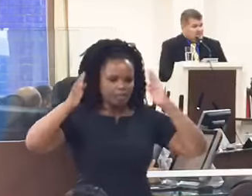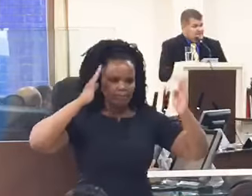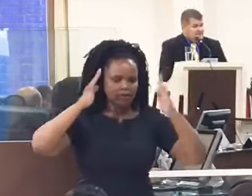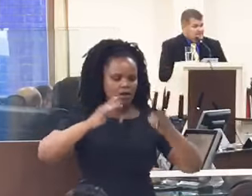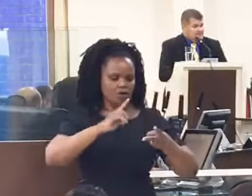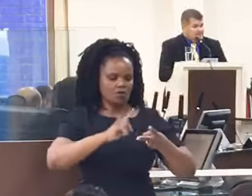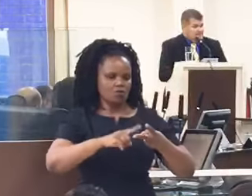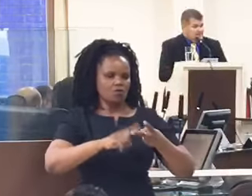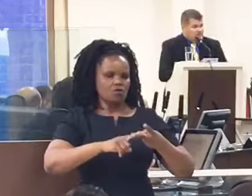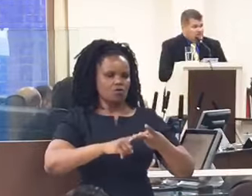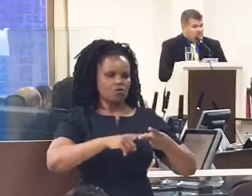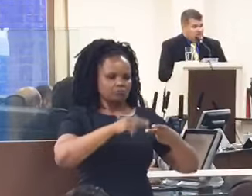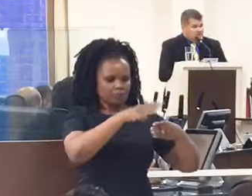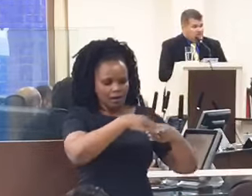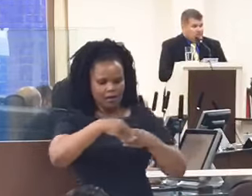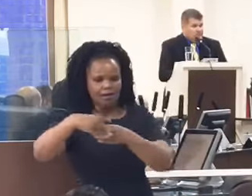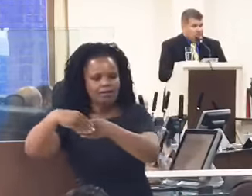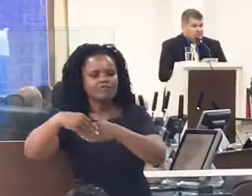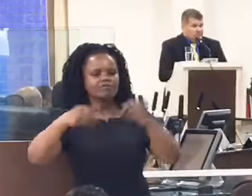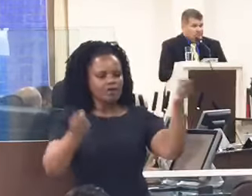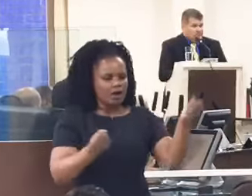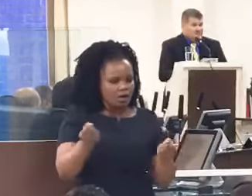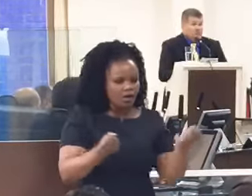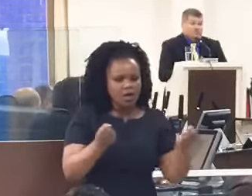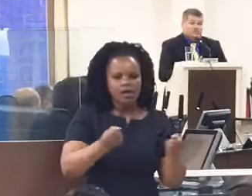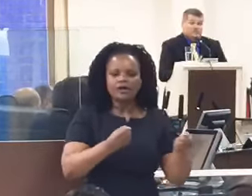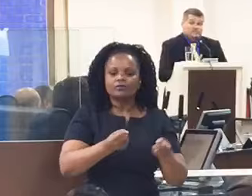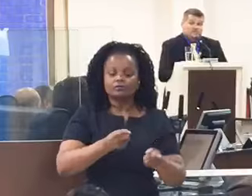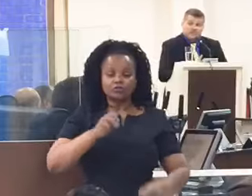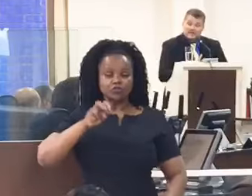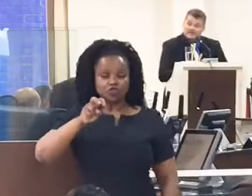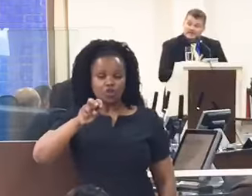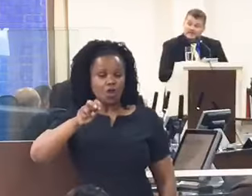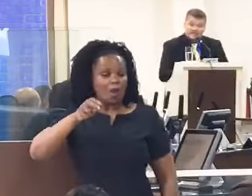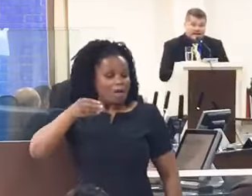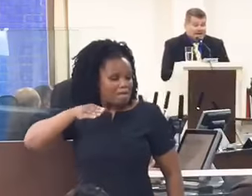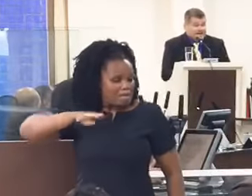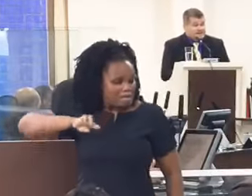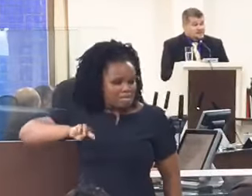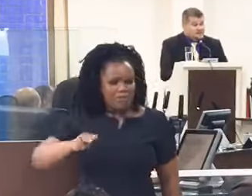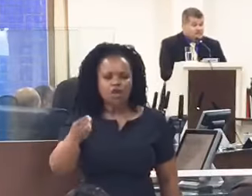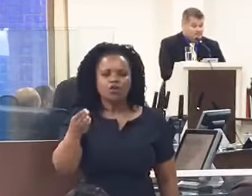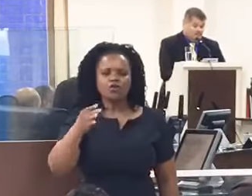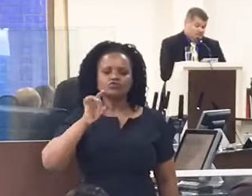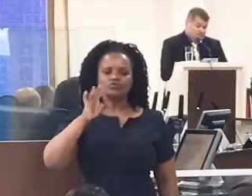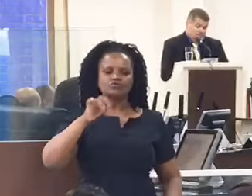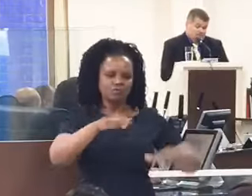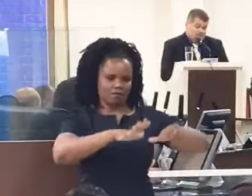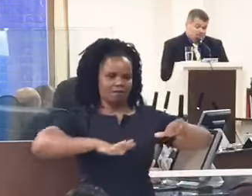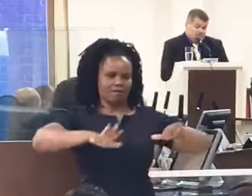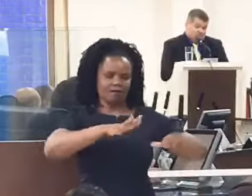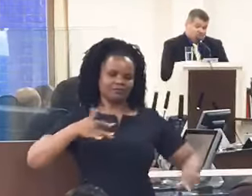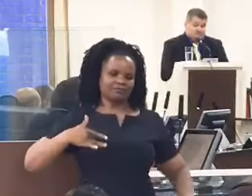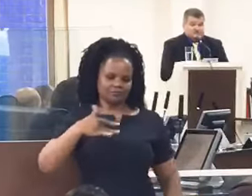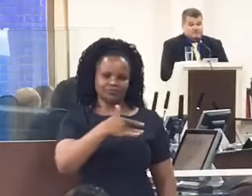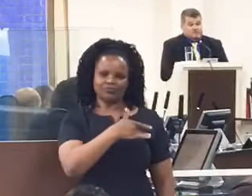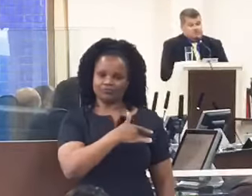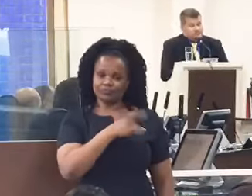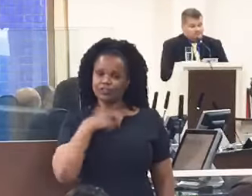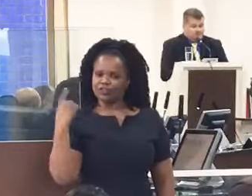ambulância, carro utilitário. 5 milhões só na área de saúde. E nós